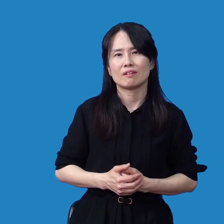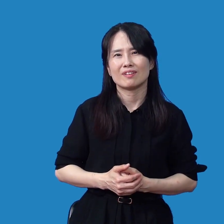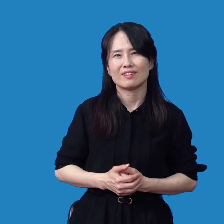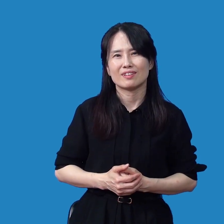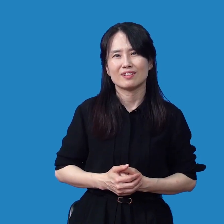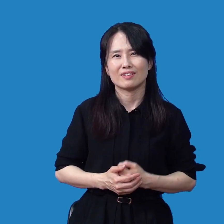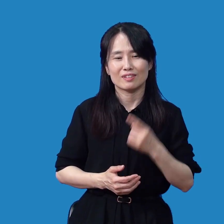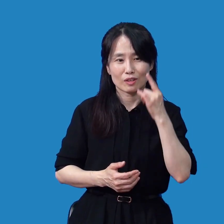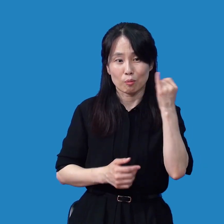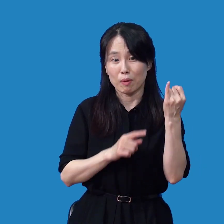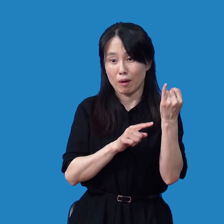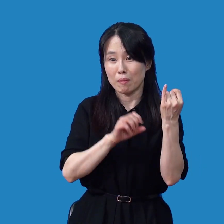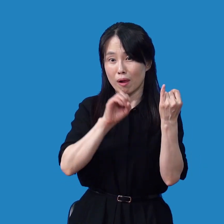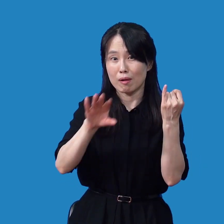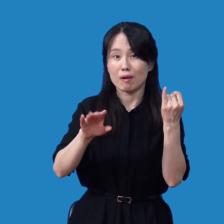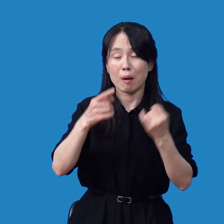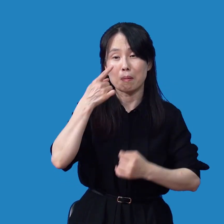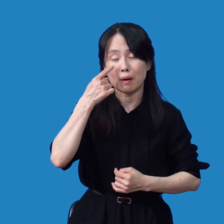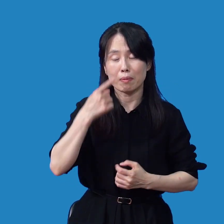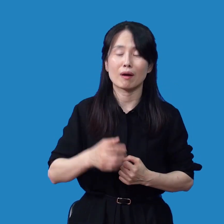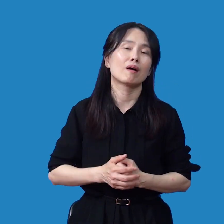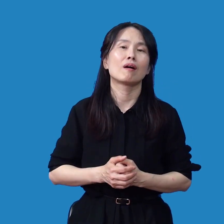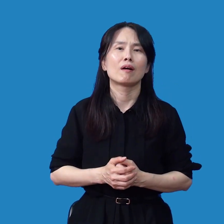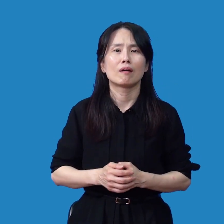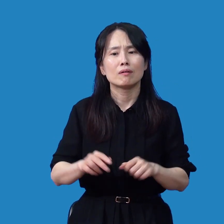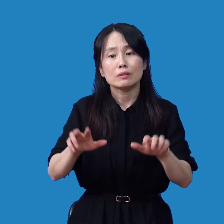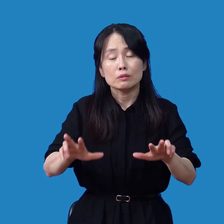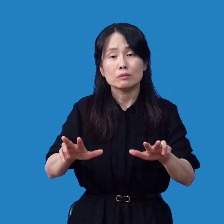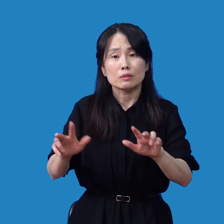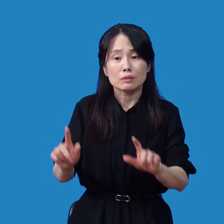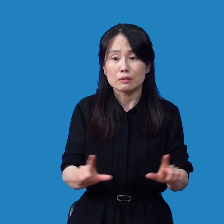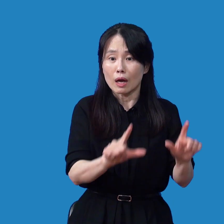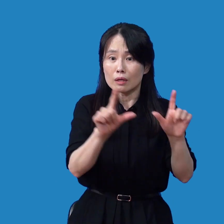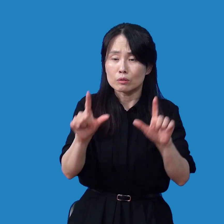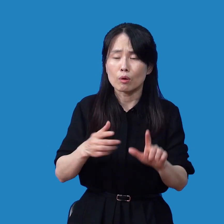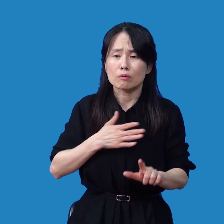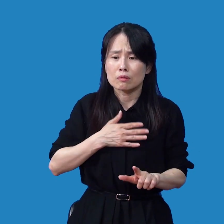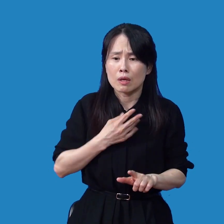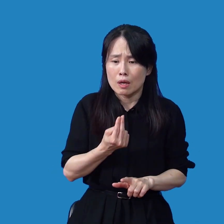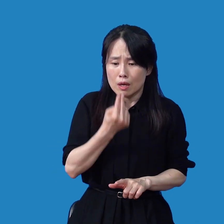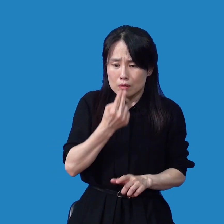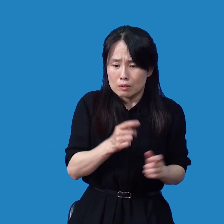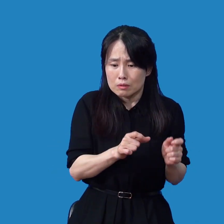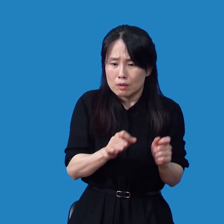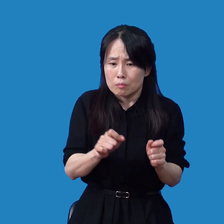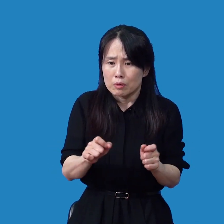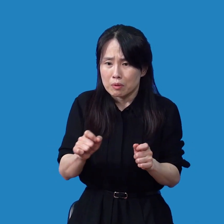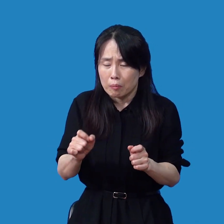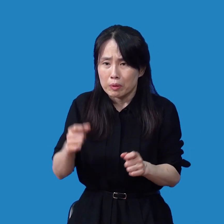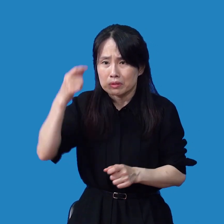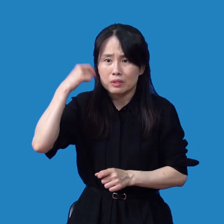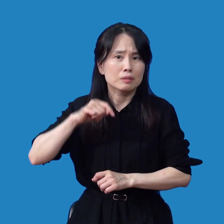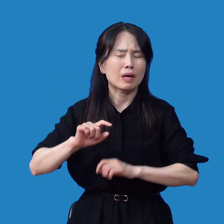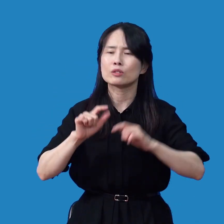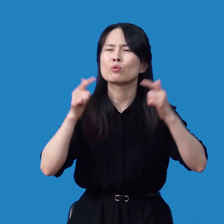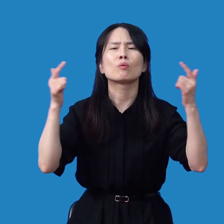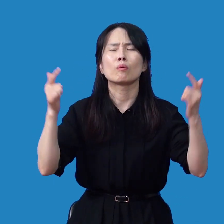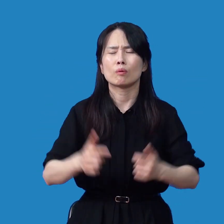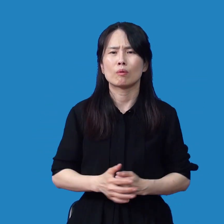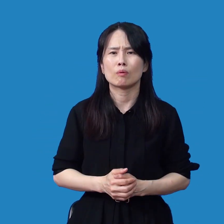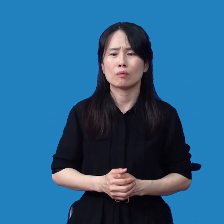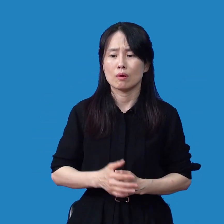여러분, 그 얘기하는 거 보십시오. 이제 사는 것을 목숨을 연명하는 그런 차원에서 생각하는 게